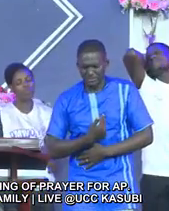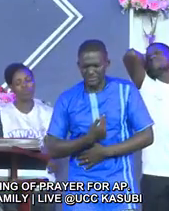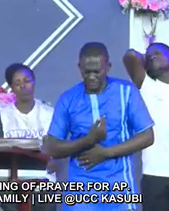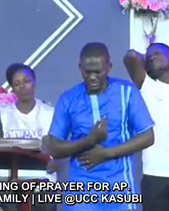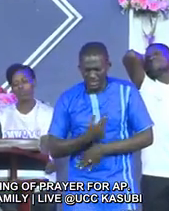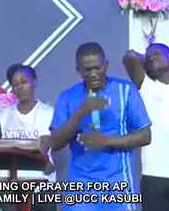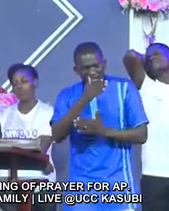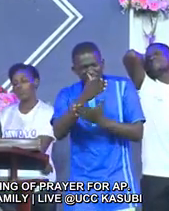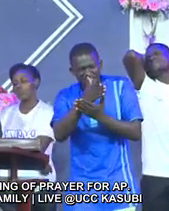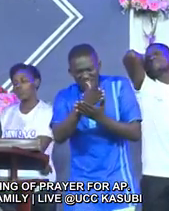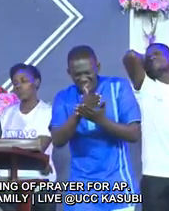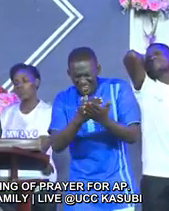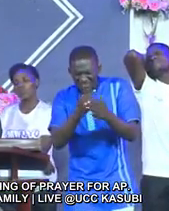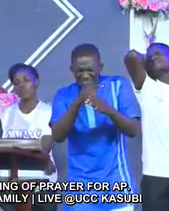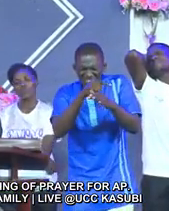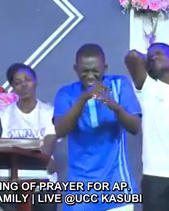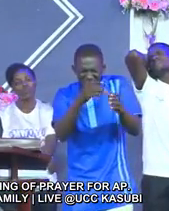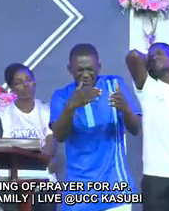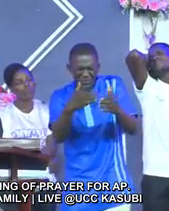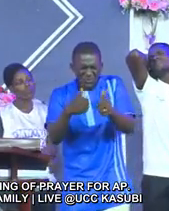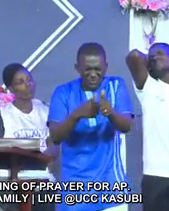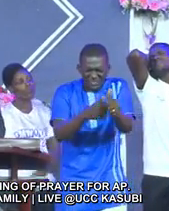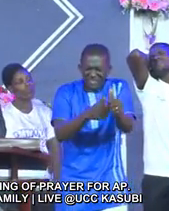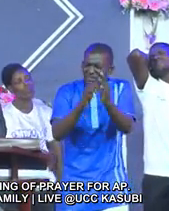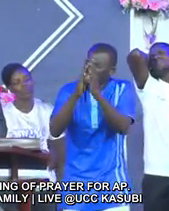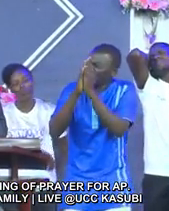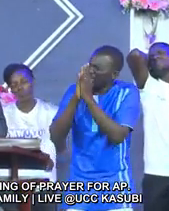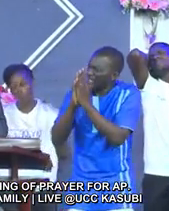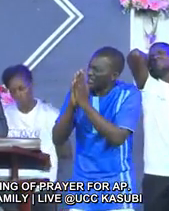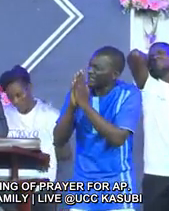olumu abayigiriza ne basaba